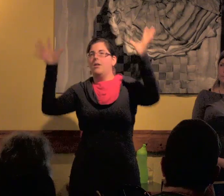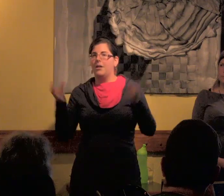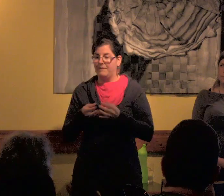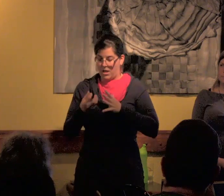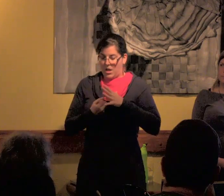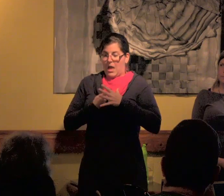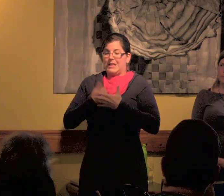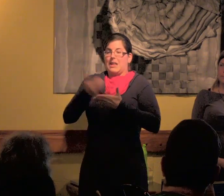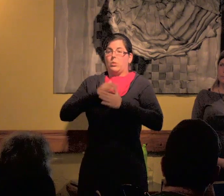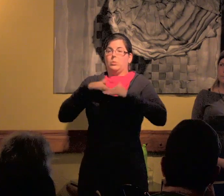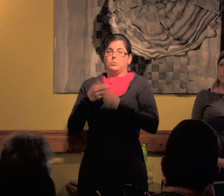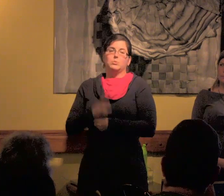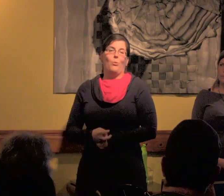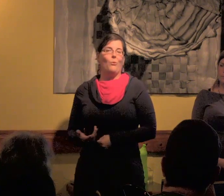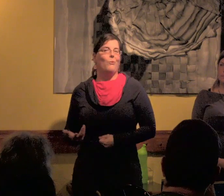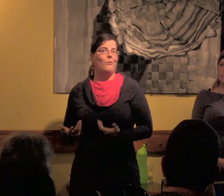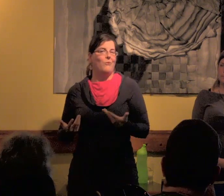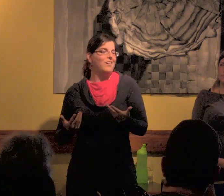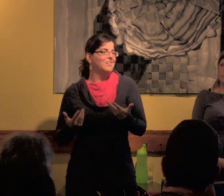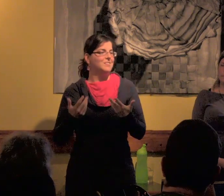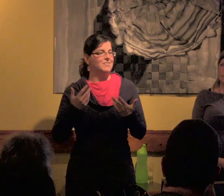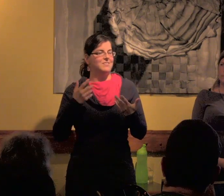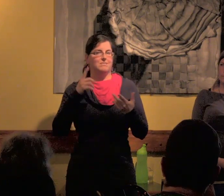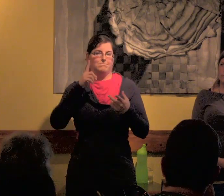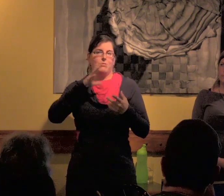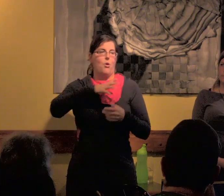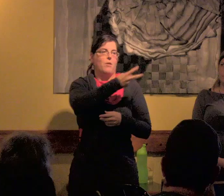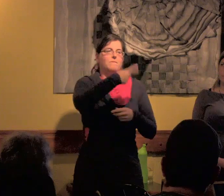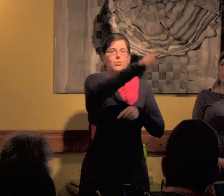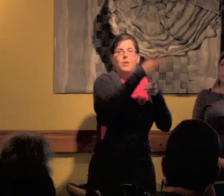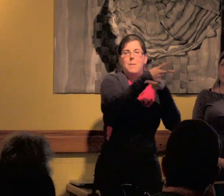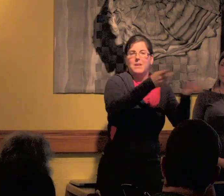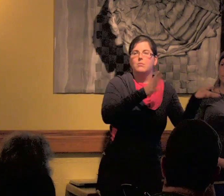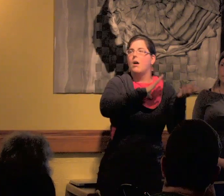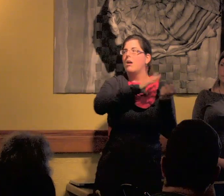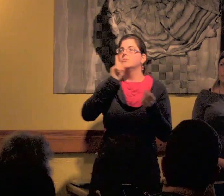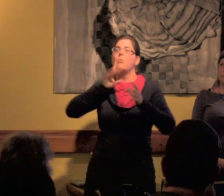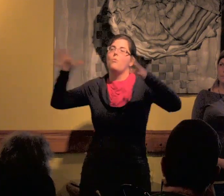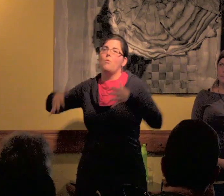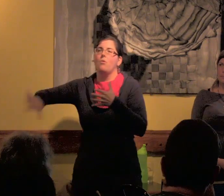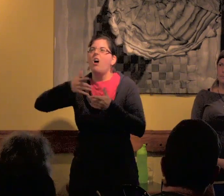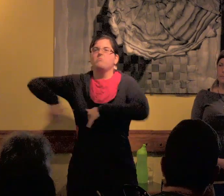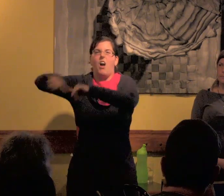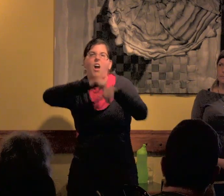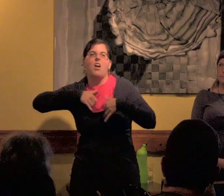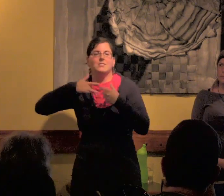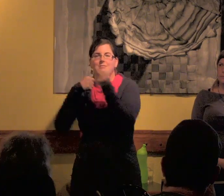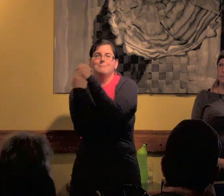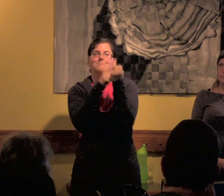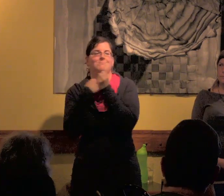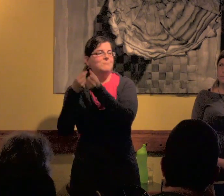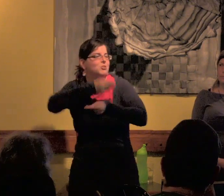on a parlé des microagressions, tout ce qui vient de l'autisme. Alors, si on conjugue ces deux choses-là ensemble, souvent, bien, les